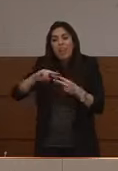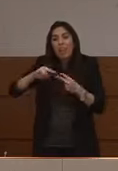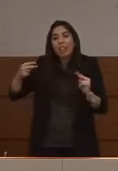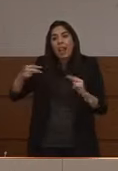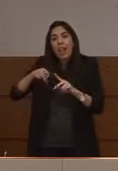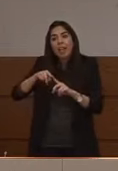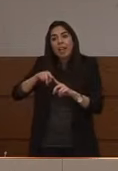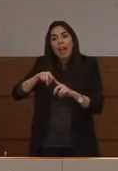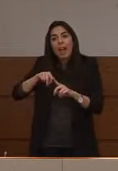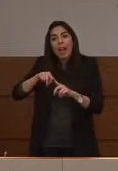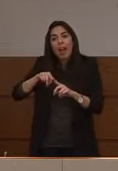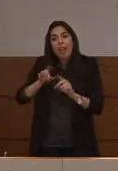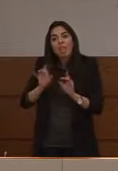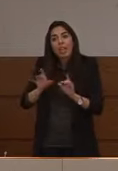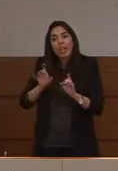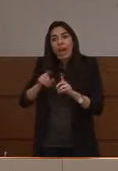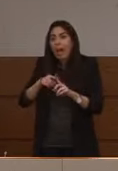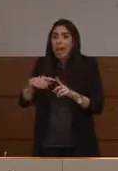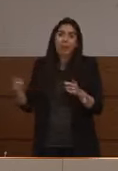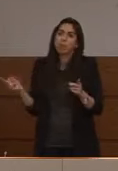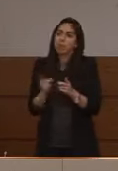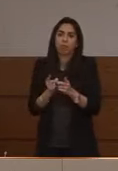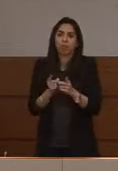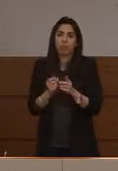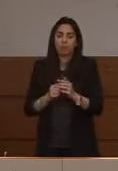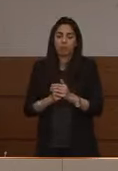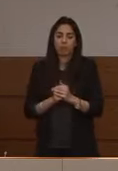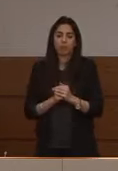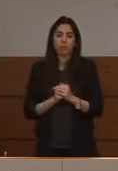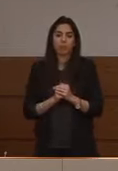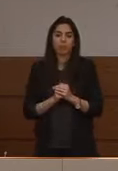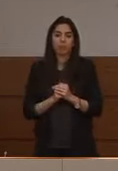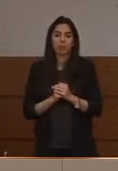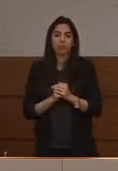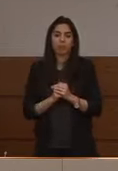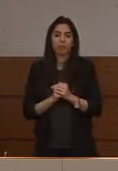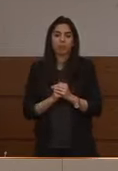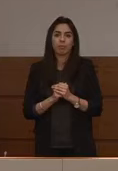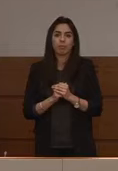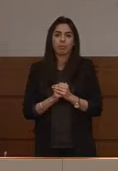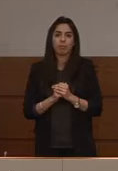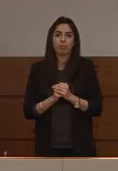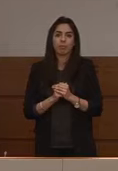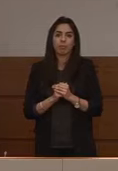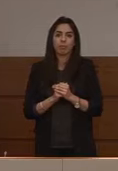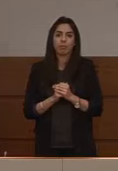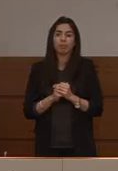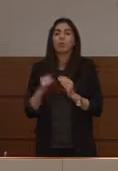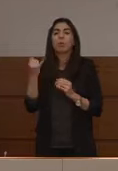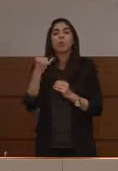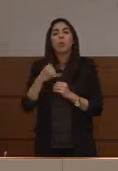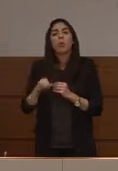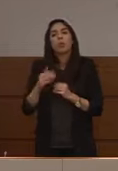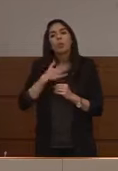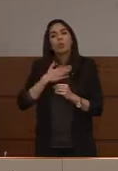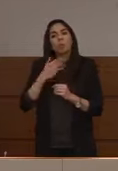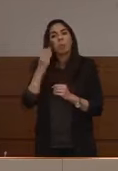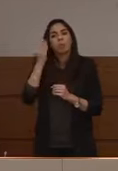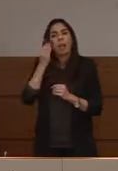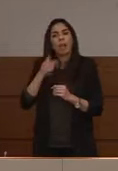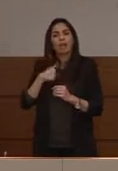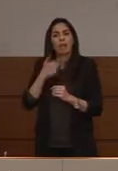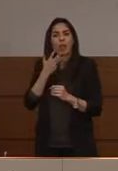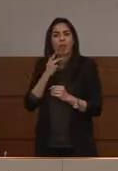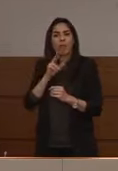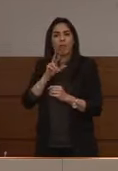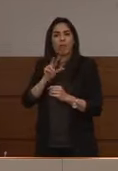in tempi assolutamente strettissimi l'ultimo pensiero della giornata me